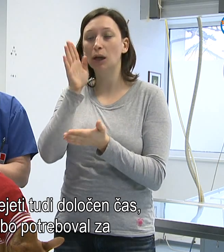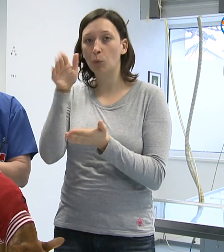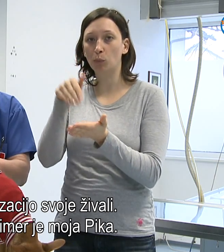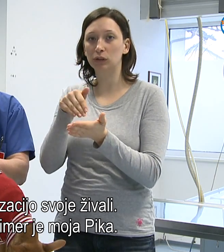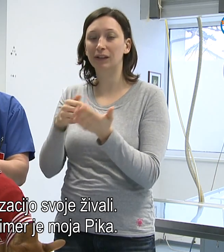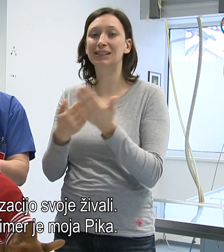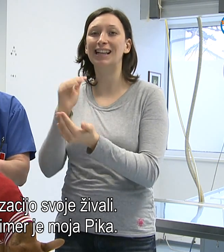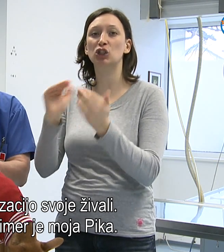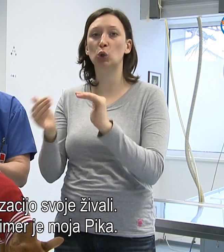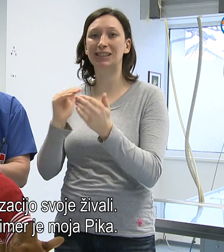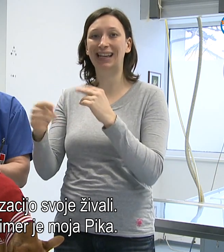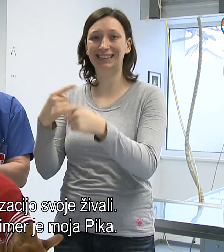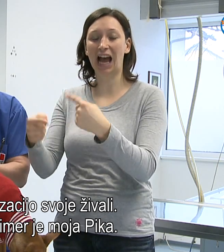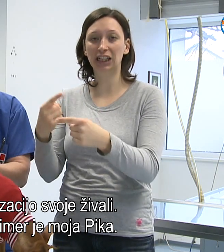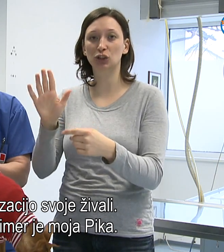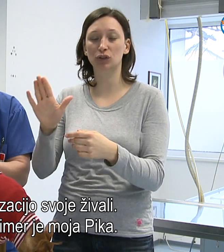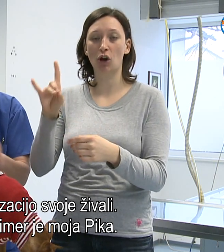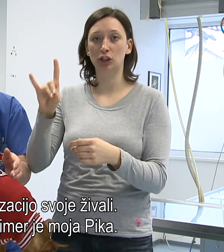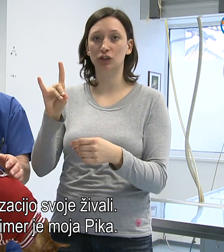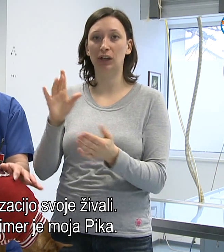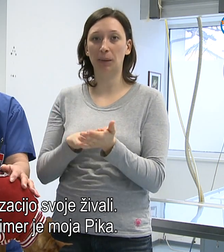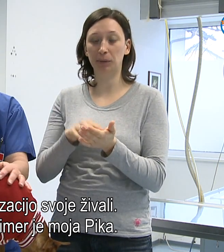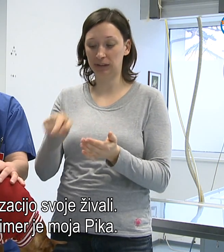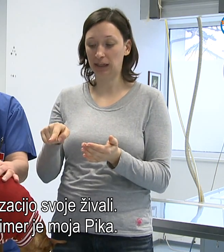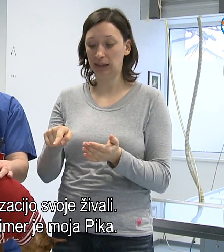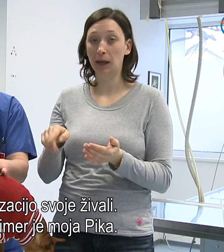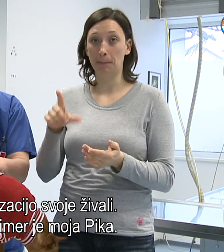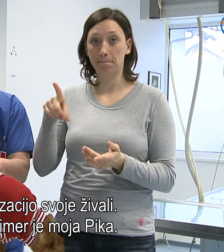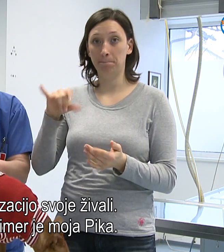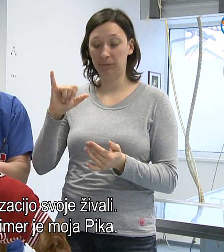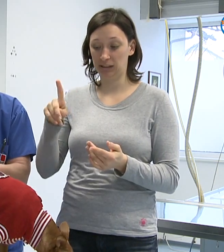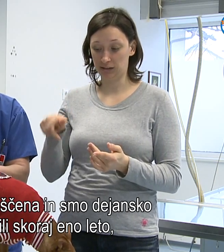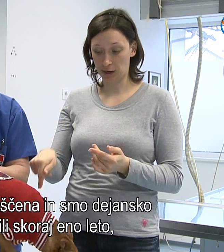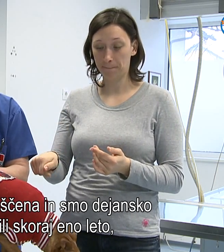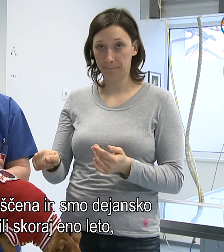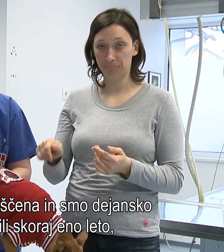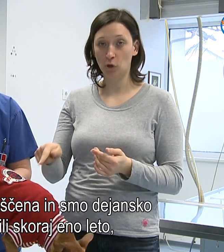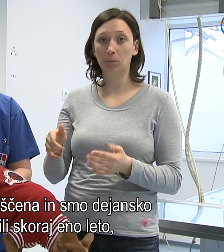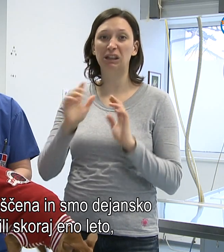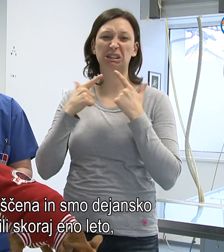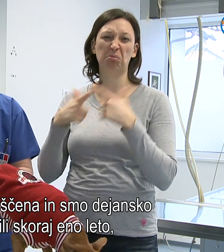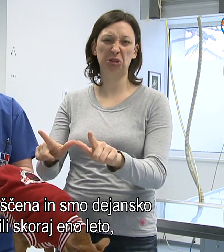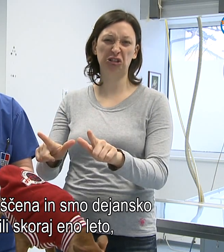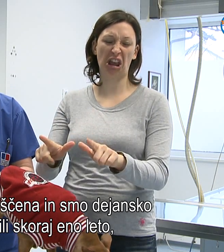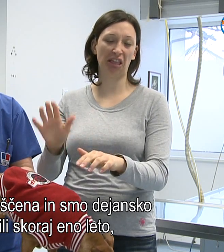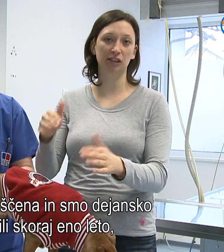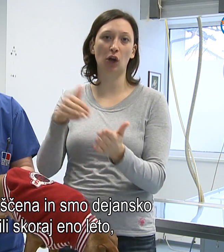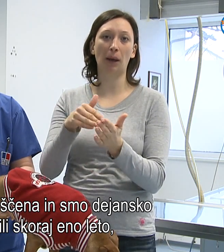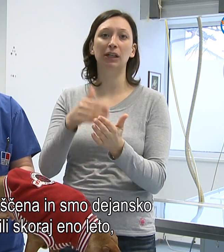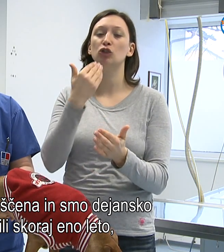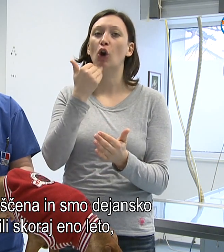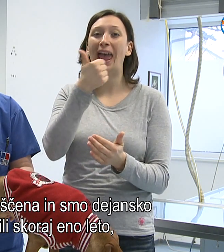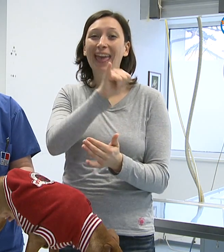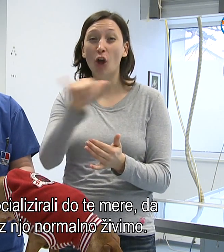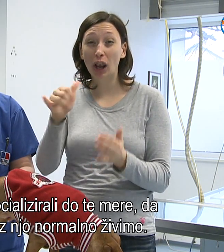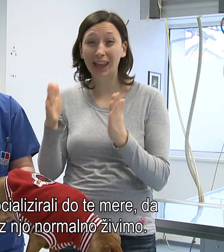potreboval za socializacijo svoje živali. Recimo tak primer je moja Pika. Ona je bila zapuščena in smo dejansko rabili skoraj 1